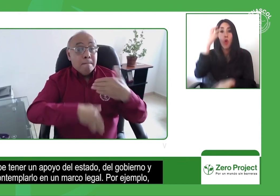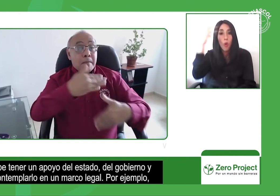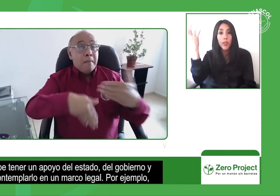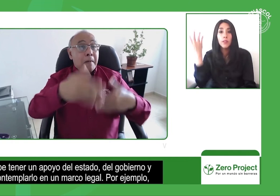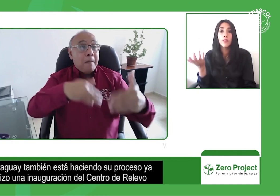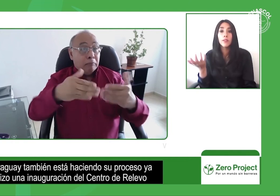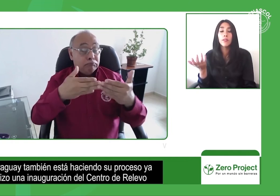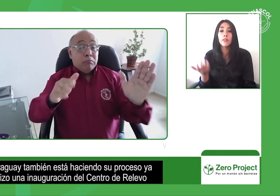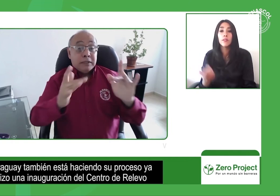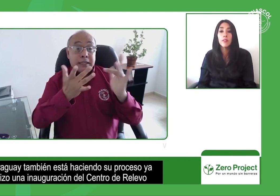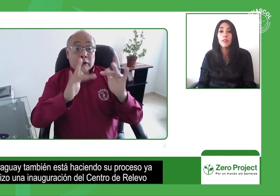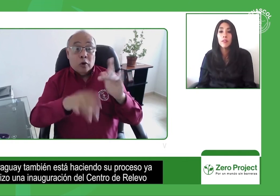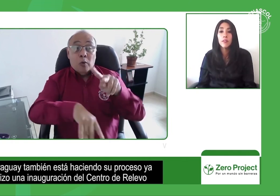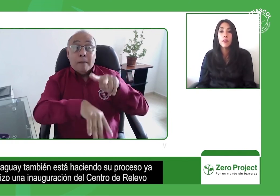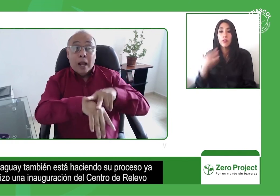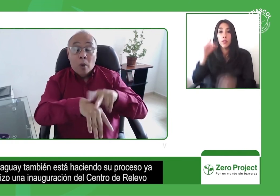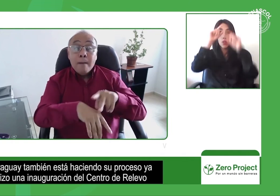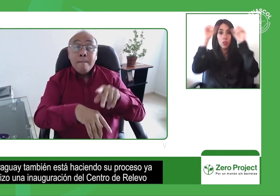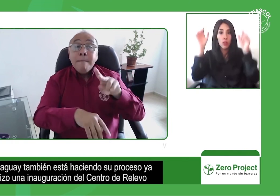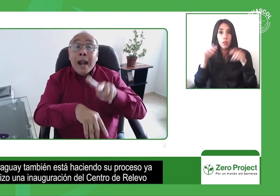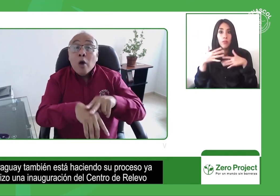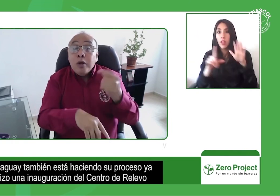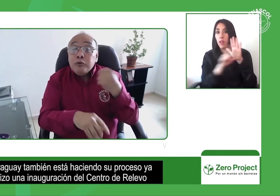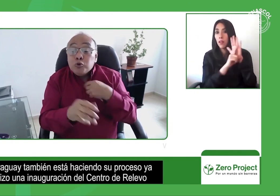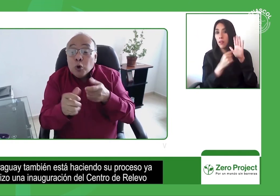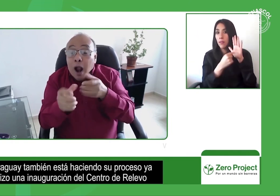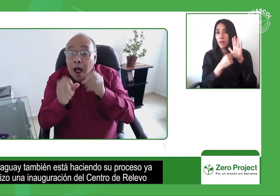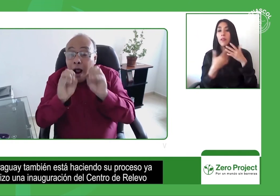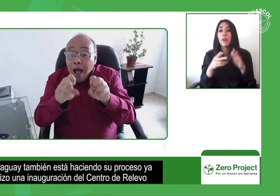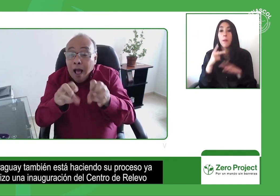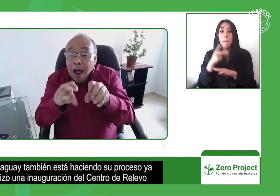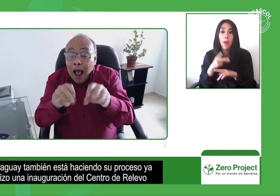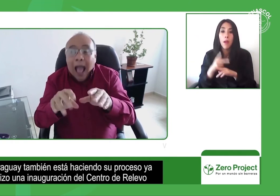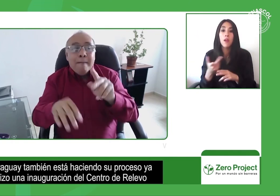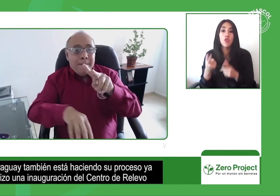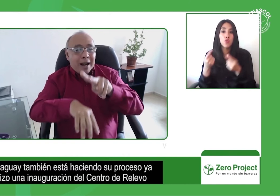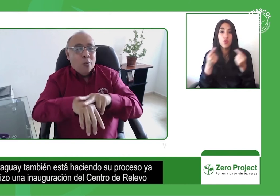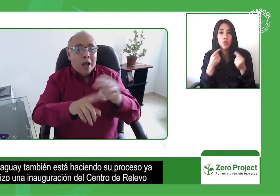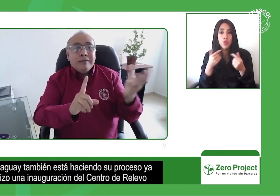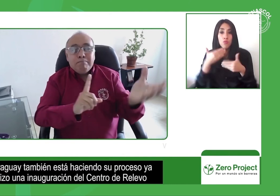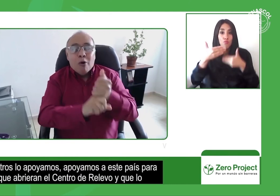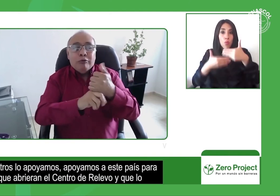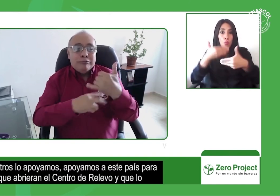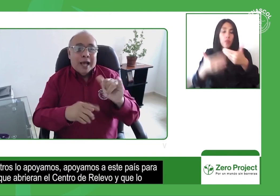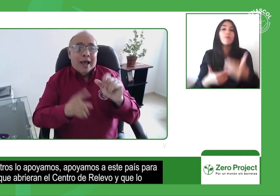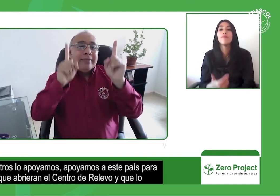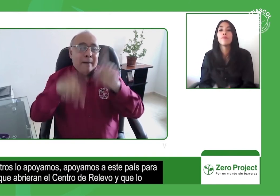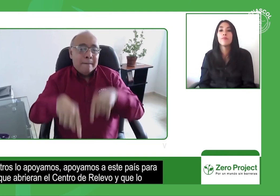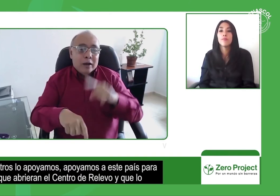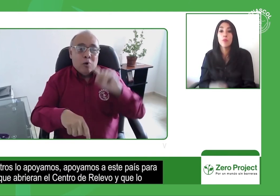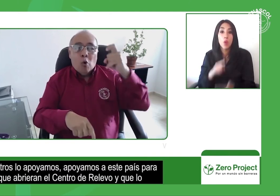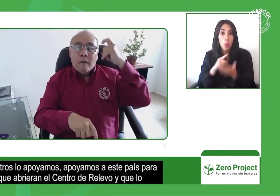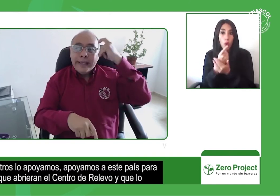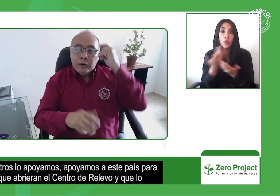legal. Por ejemplo, Paraguay también está haciendo su proceso, ya hizo la inauguración del Centro de Relevo, nosotros lo